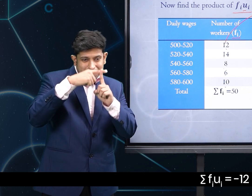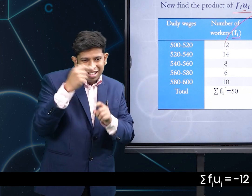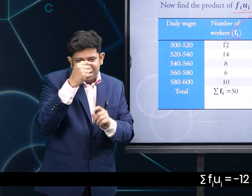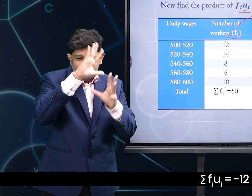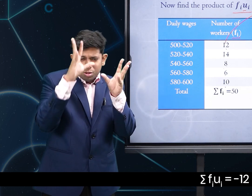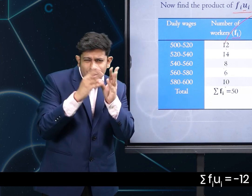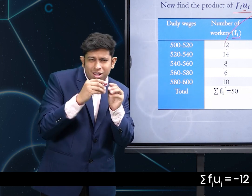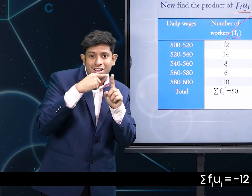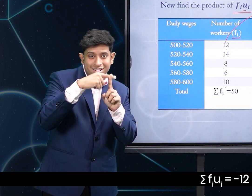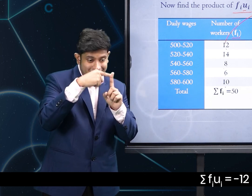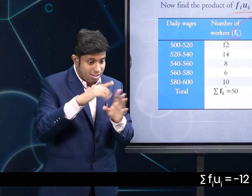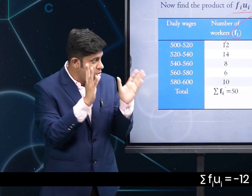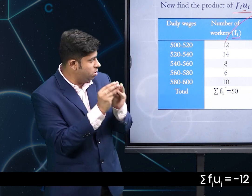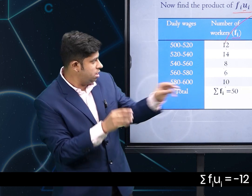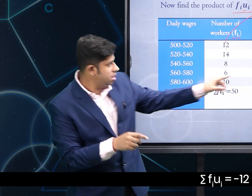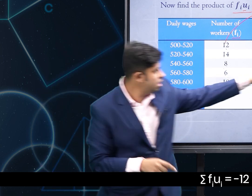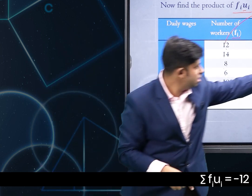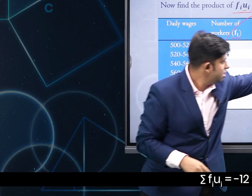எமோஜி ஃபேய் சமன் -12